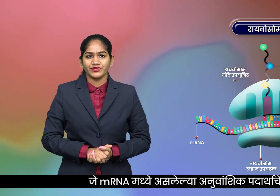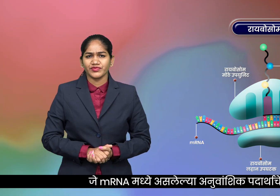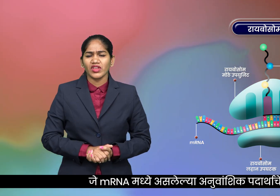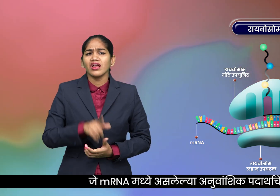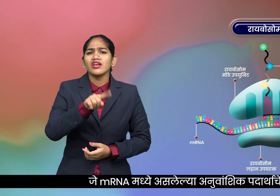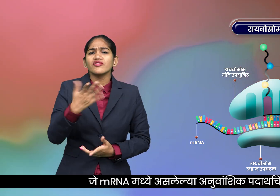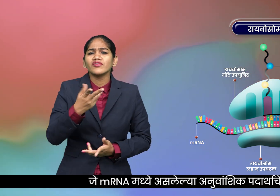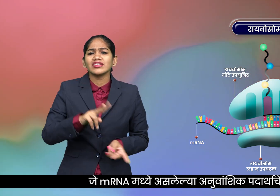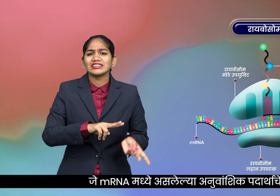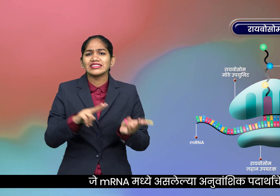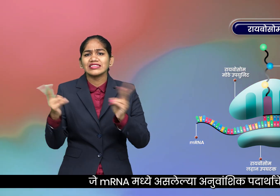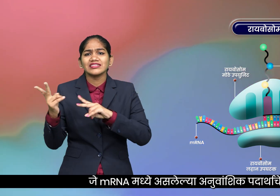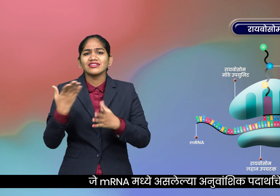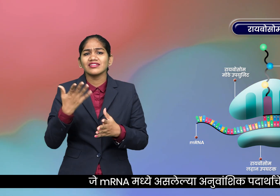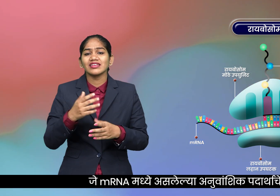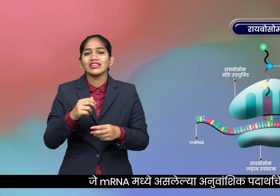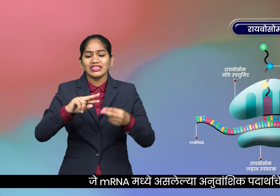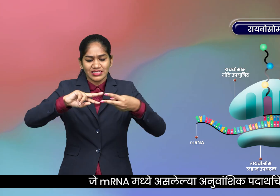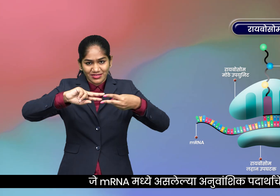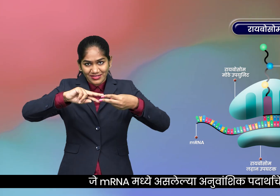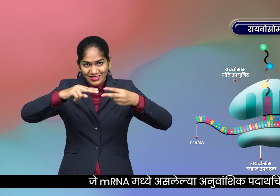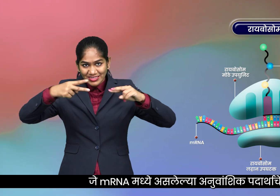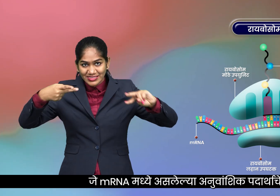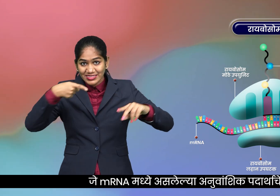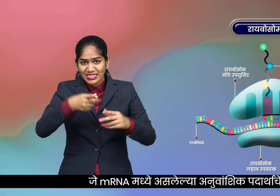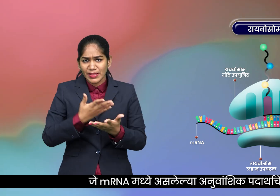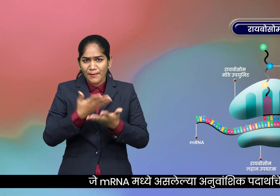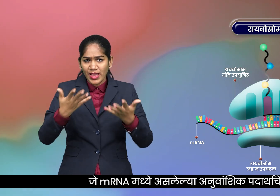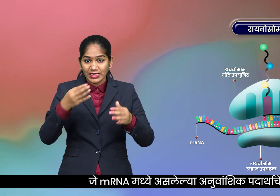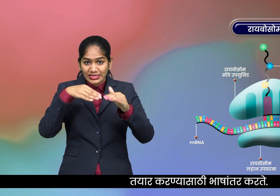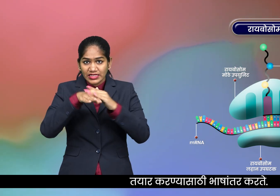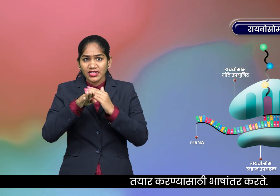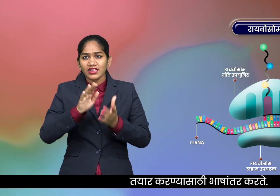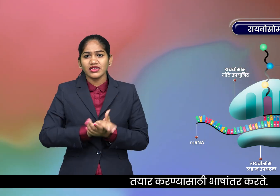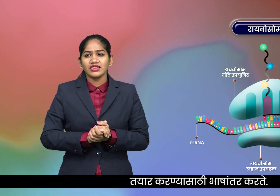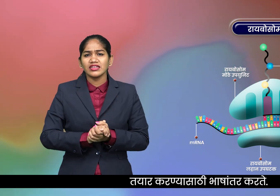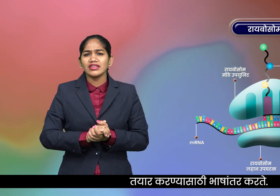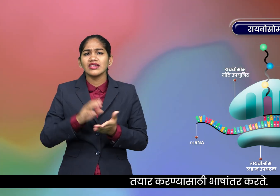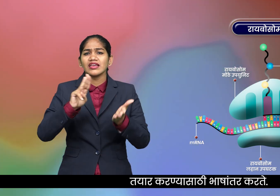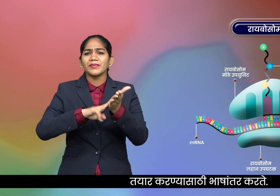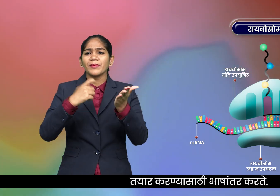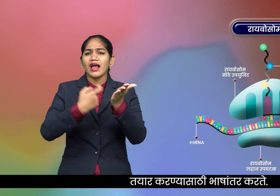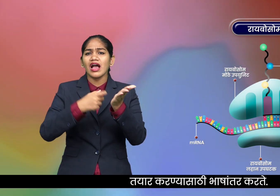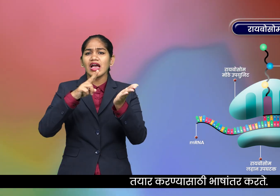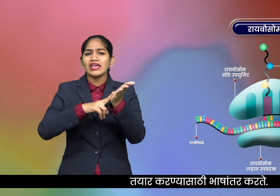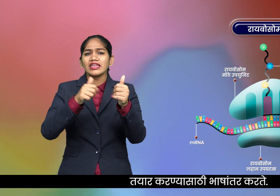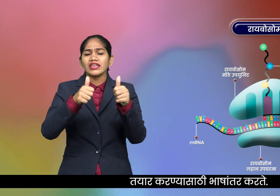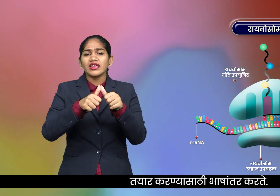जे mRNA मध्ये असलेल्या आनुवंशिक पदार्थांचे प्रथिने तयार करण्यासाठी भाषांतर करते.